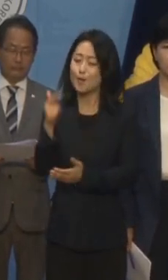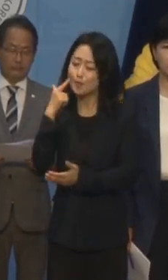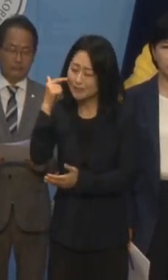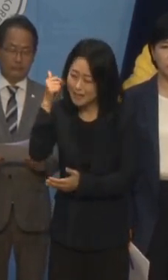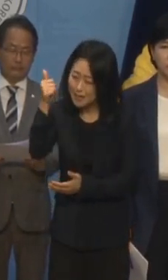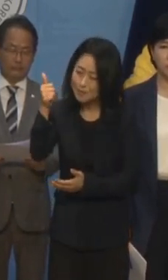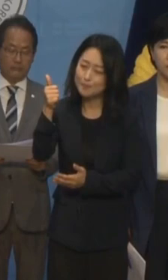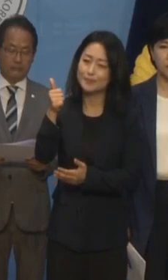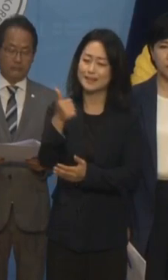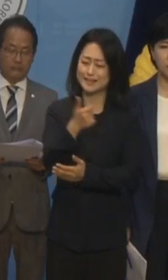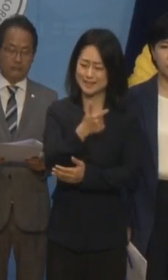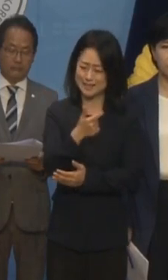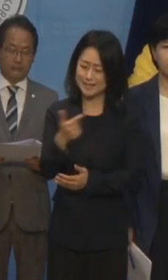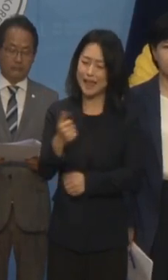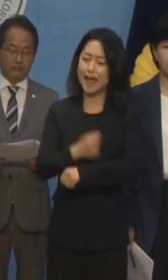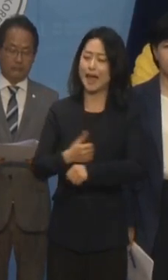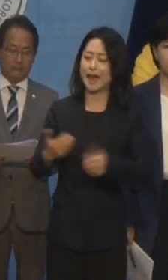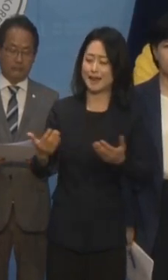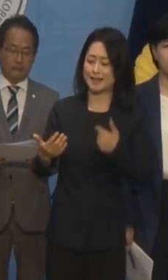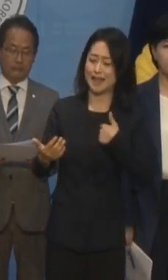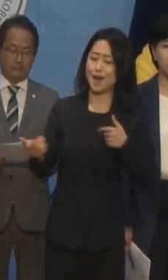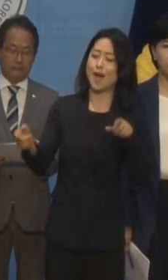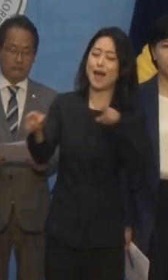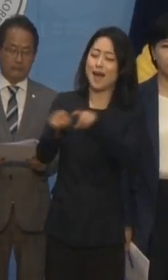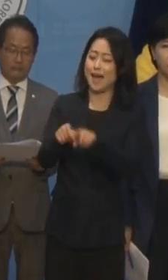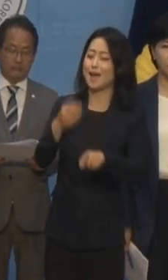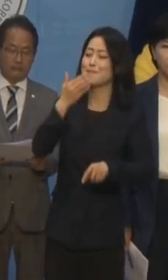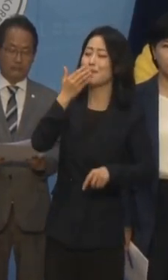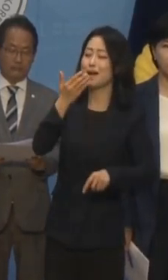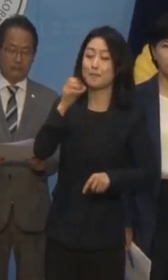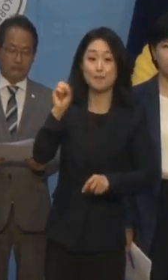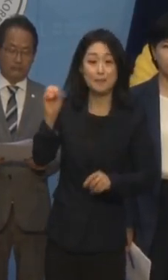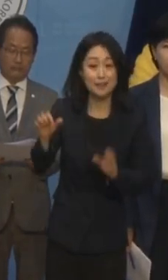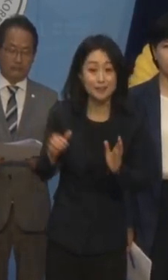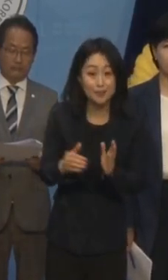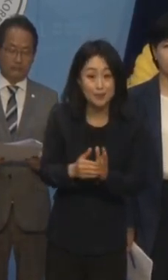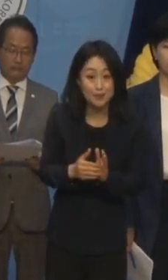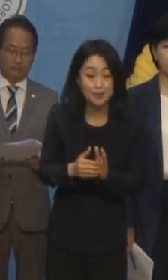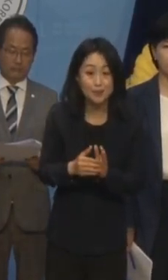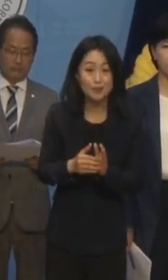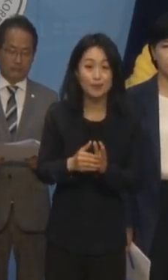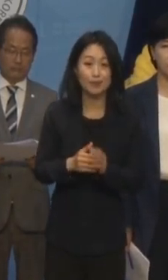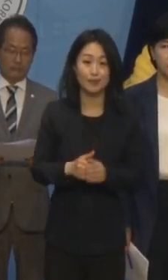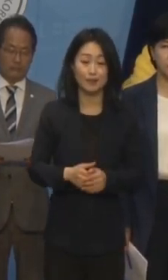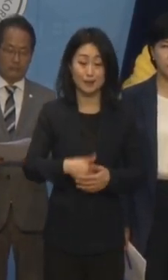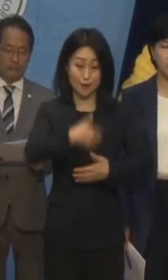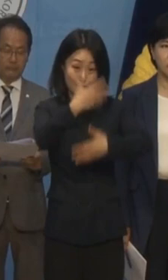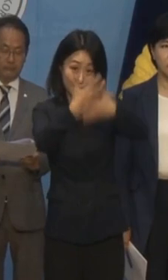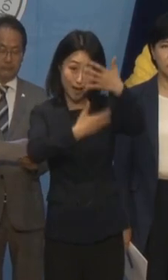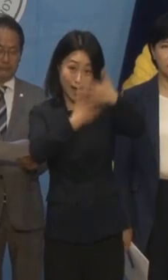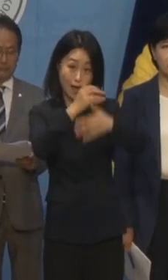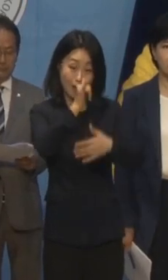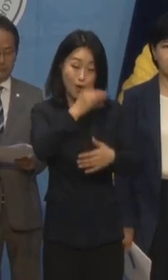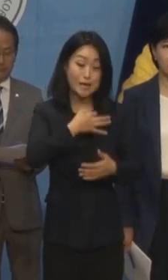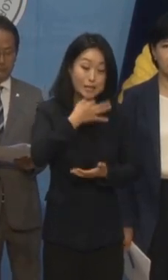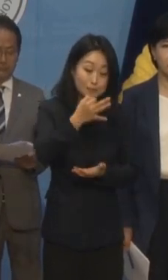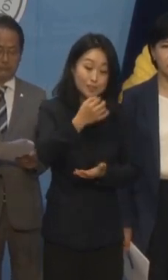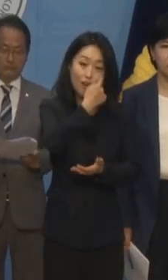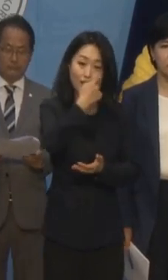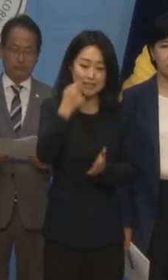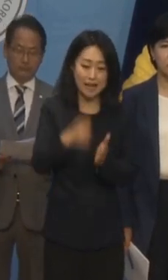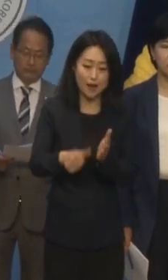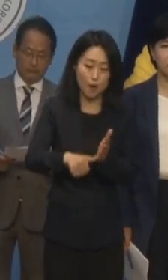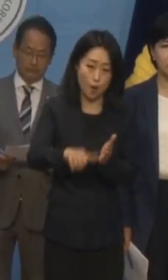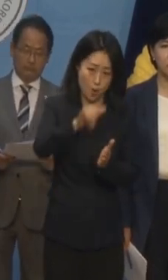한번 크게 저랑 같이 할 일 하시고 이렇게 말을 했습니다. 명백한 영상과 음성 증거가